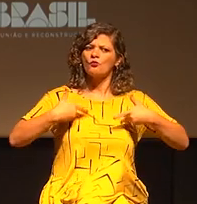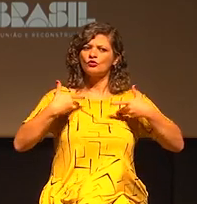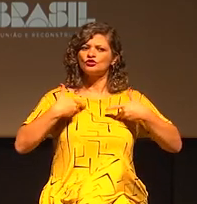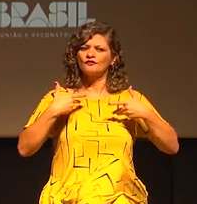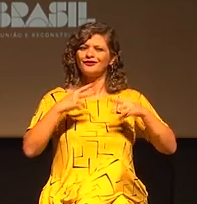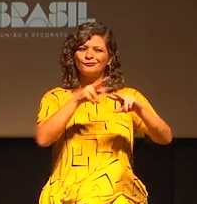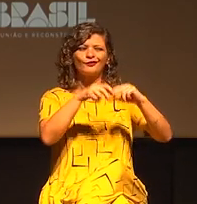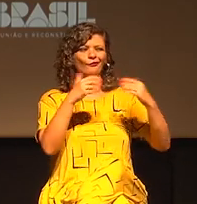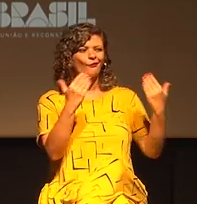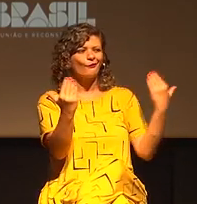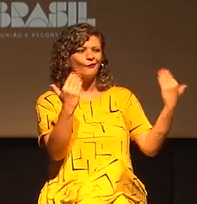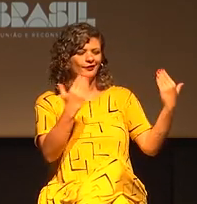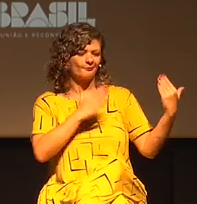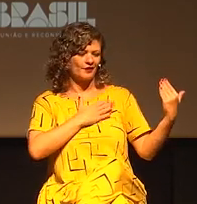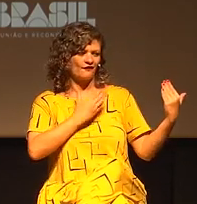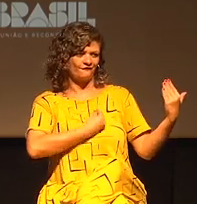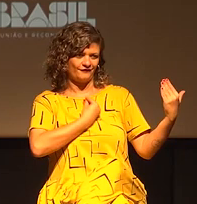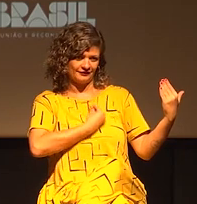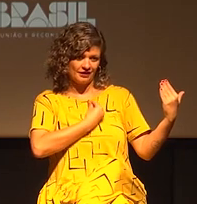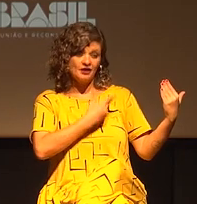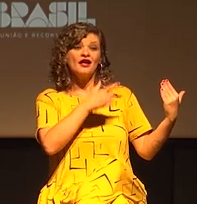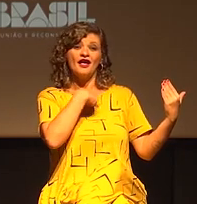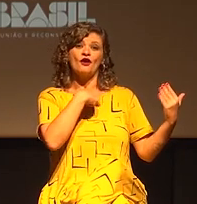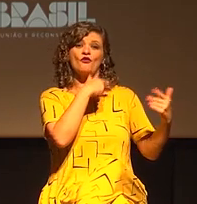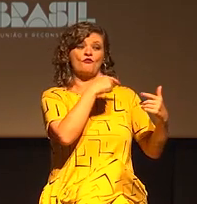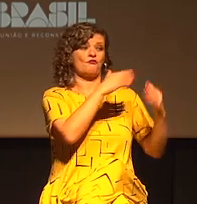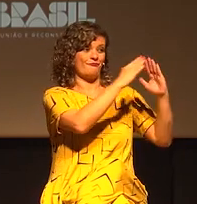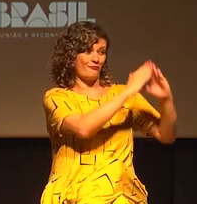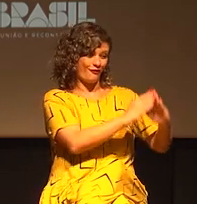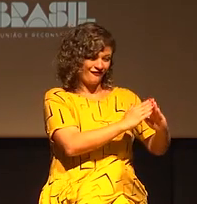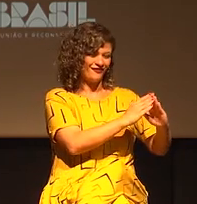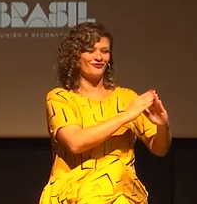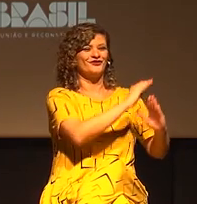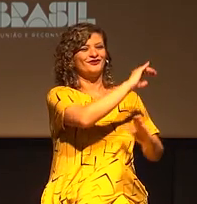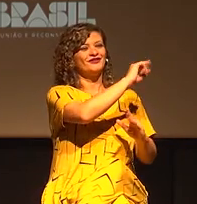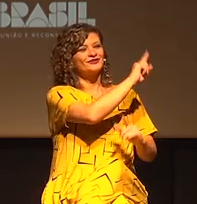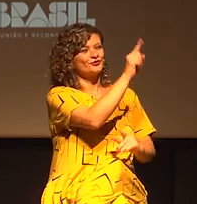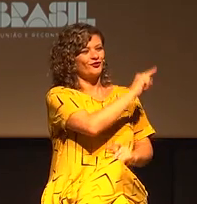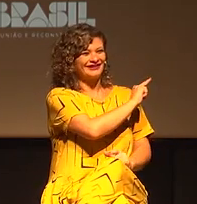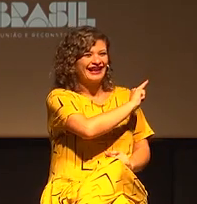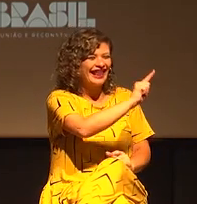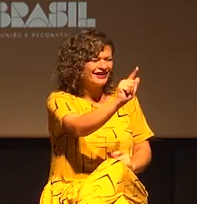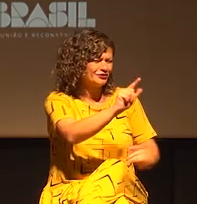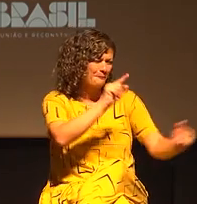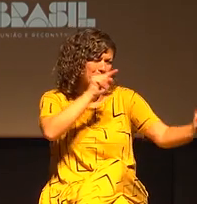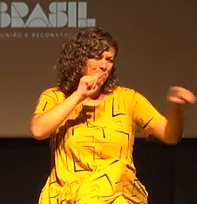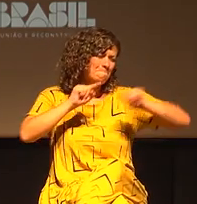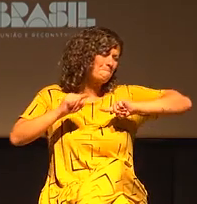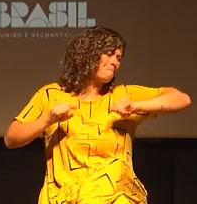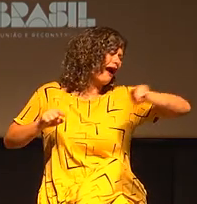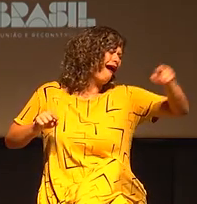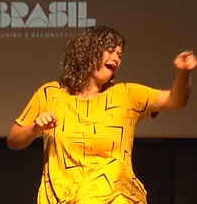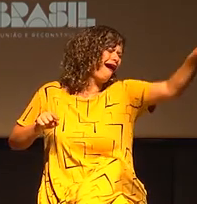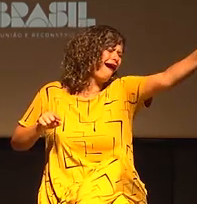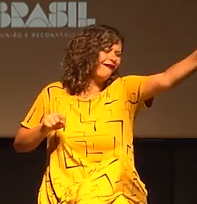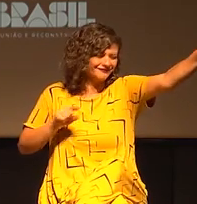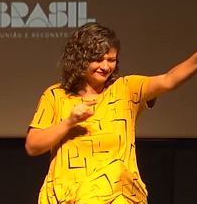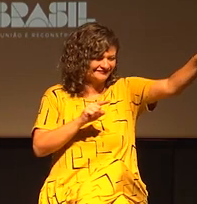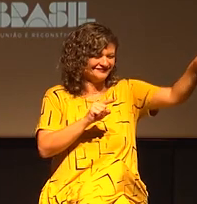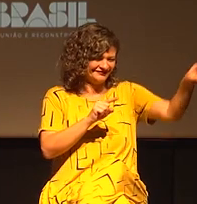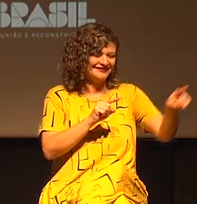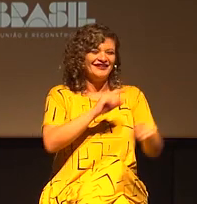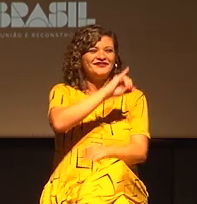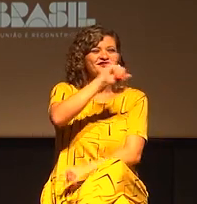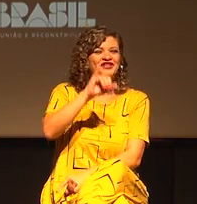acontecia eu sou do Jardim Guatemi do extremo leste lá extremo leste não porque lá é fundão Da Leste extremo leste depois ti